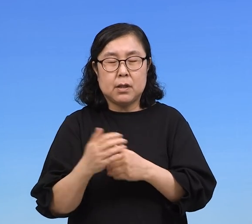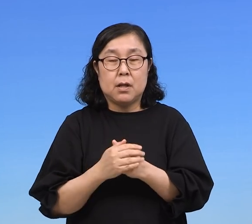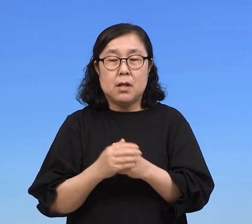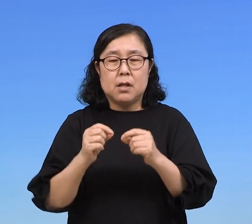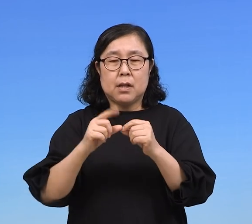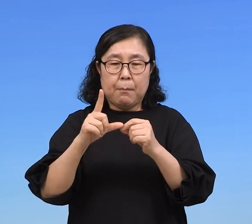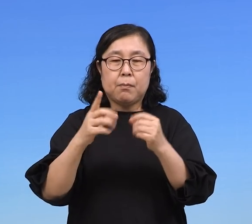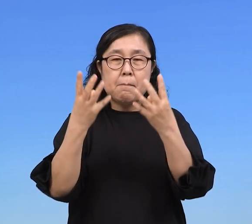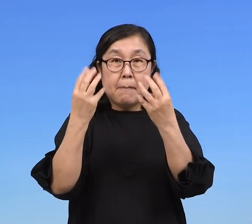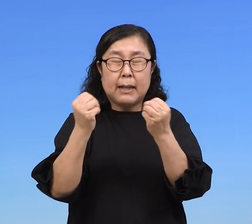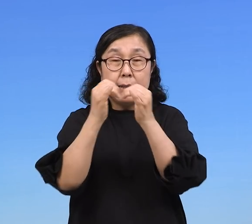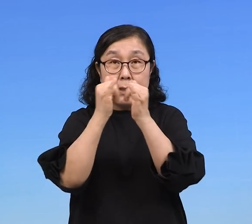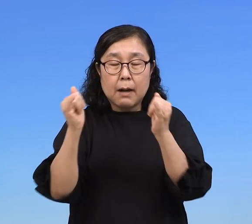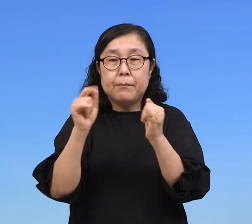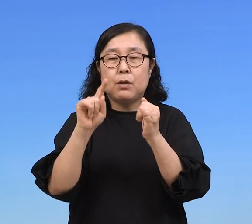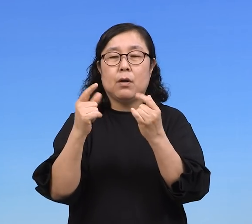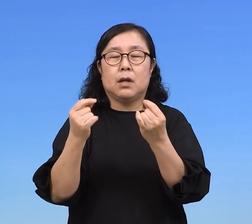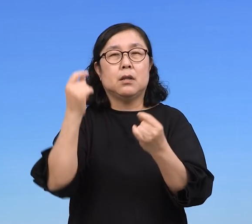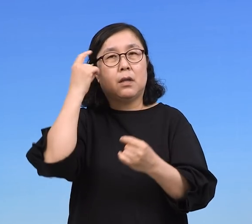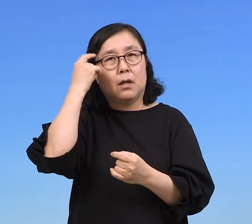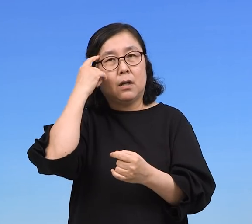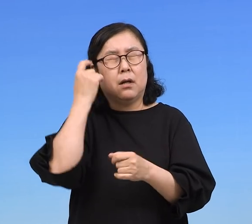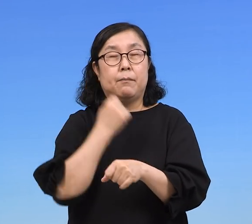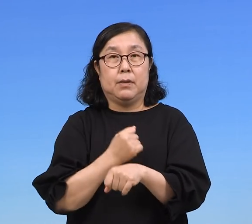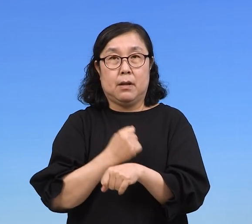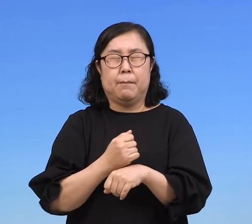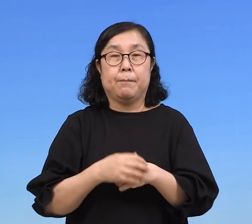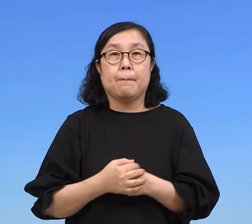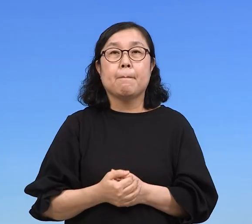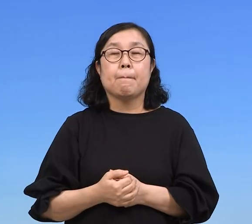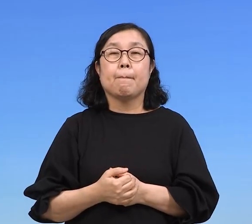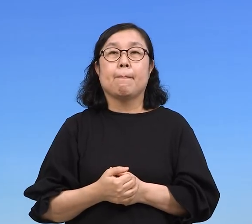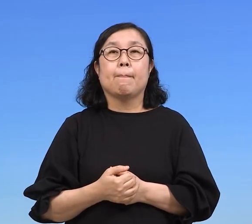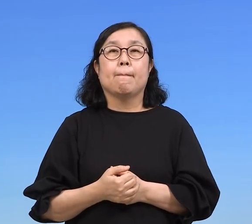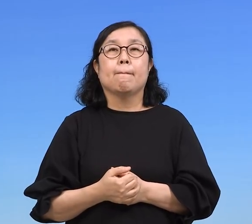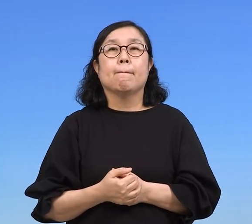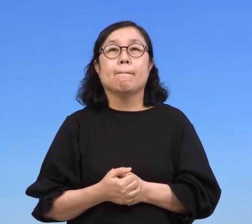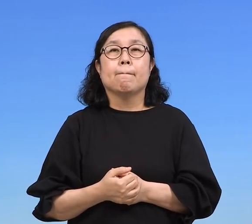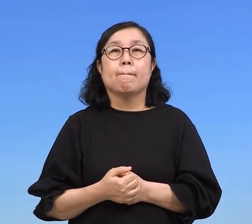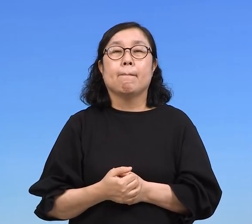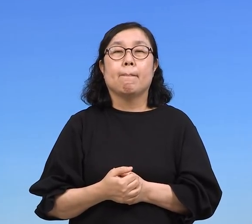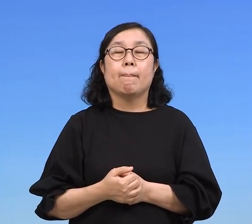이런 생각들을 하고 있는 게 현실이라는 겁니다.